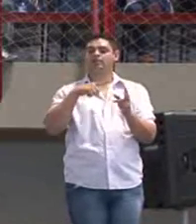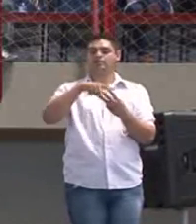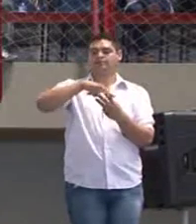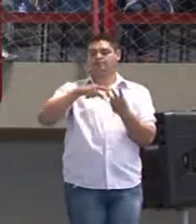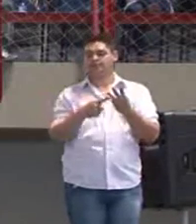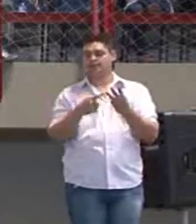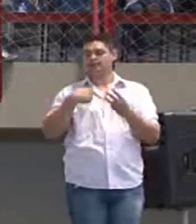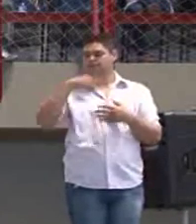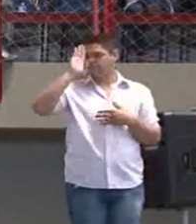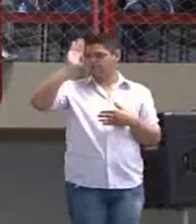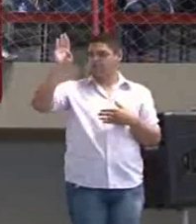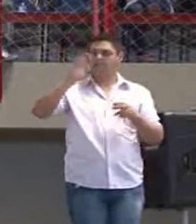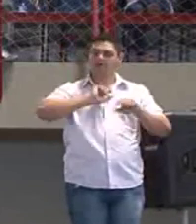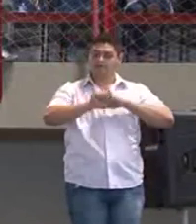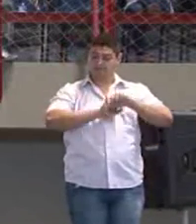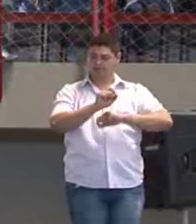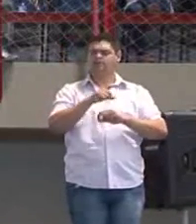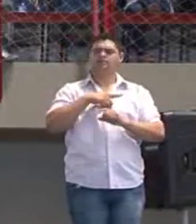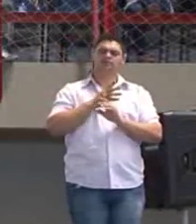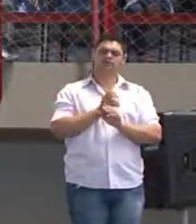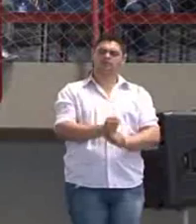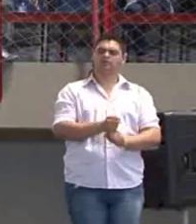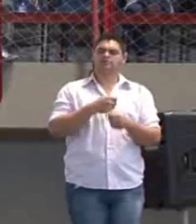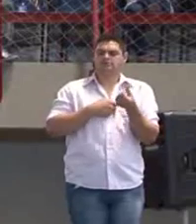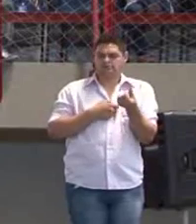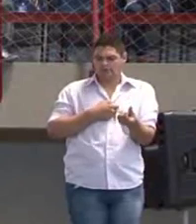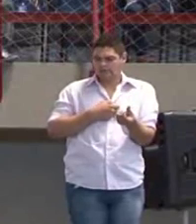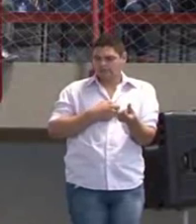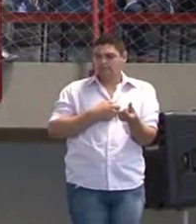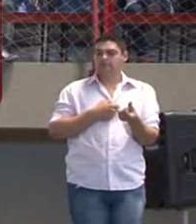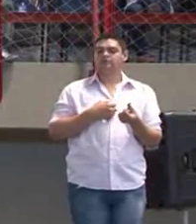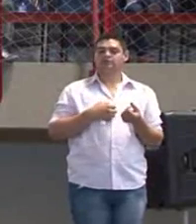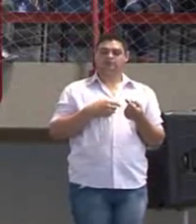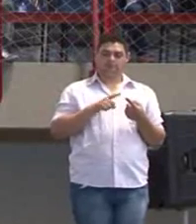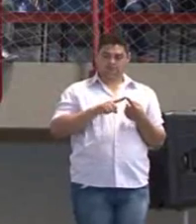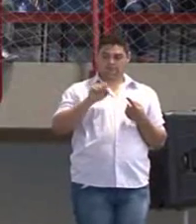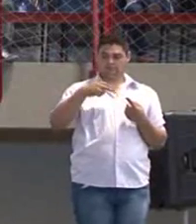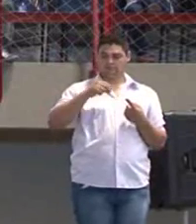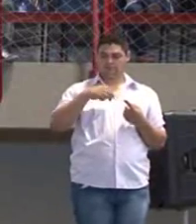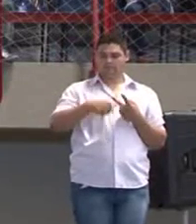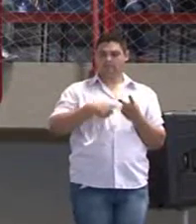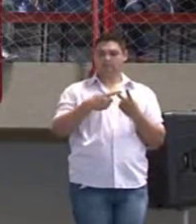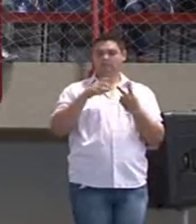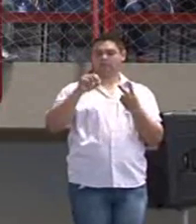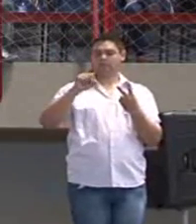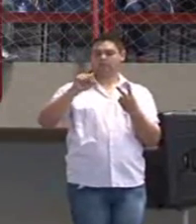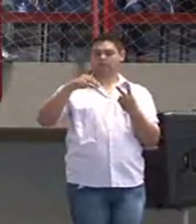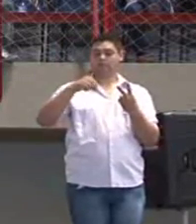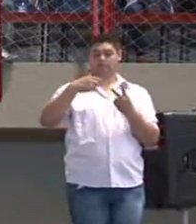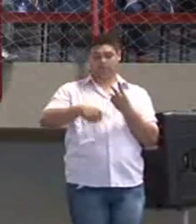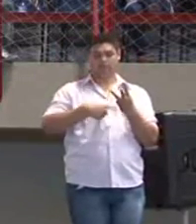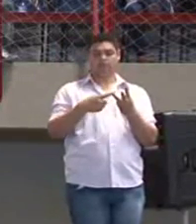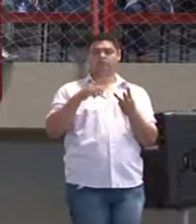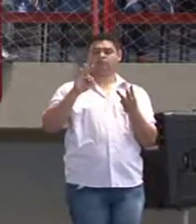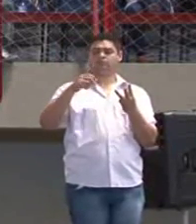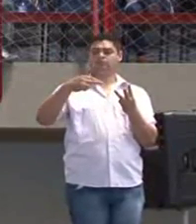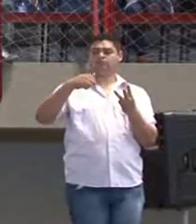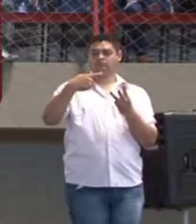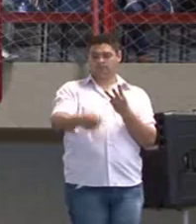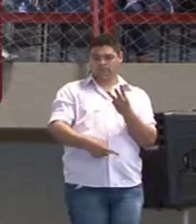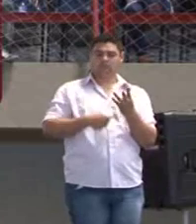principais. Na realidade, existem seis. Existe o seno, o cosseno, a tangente,